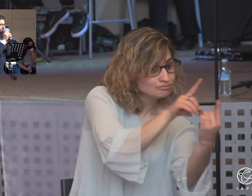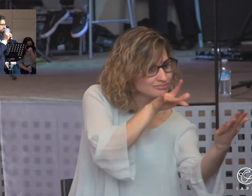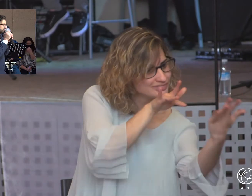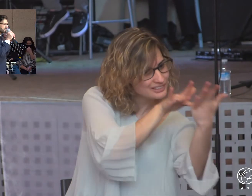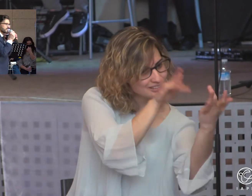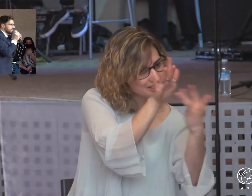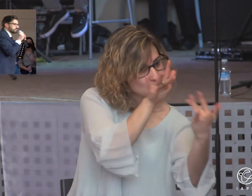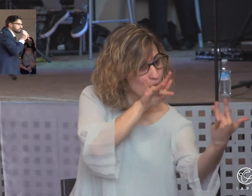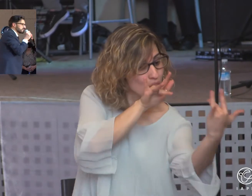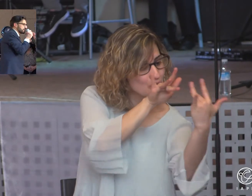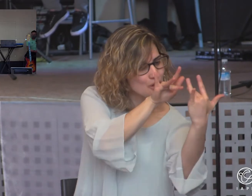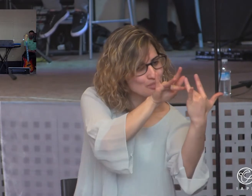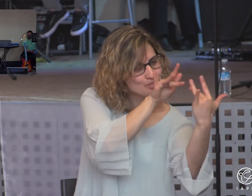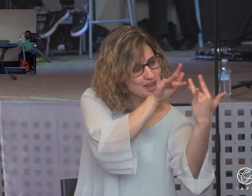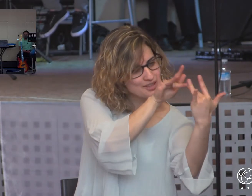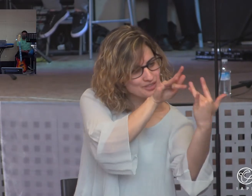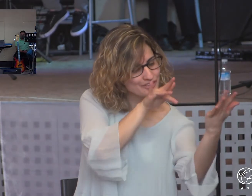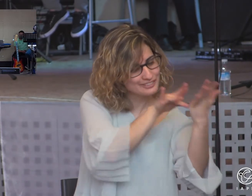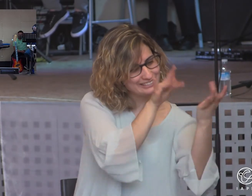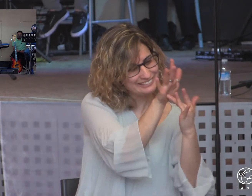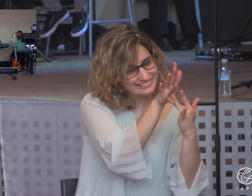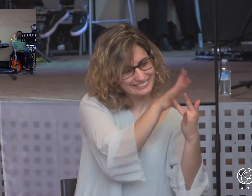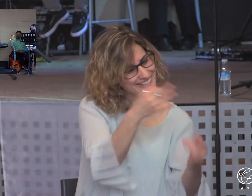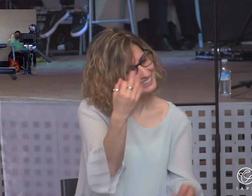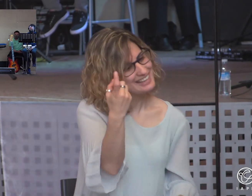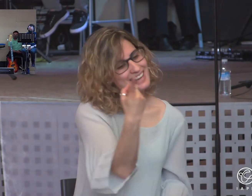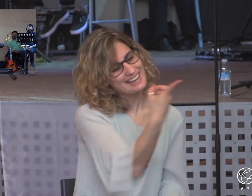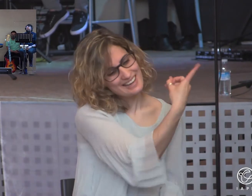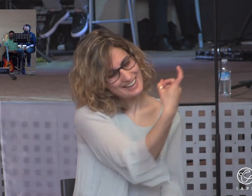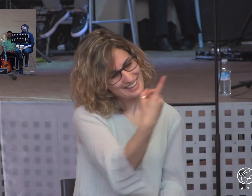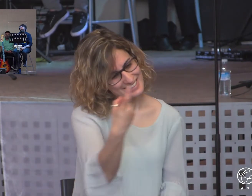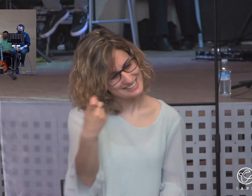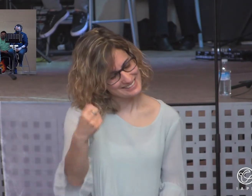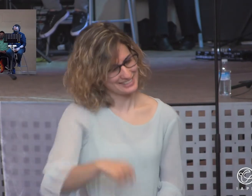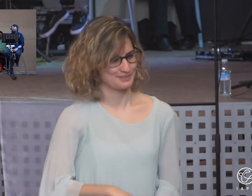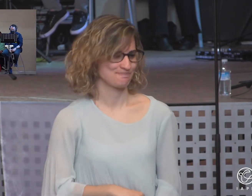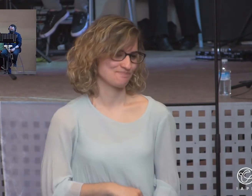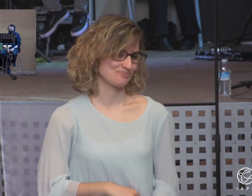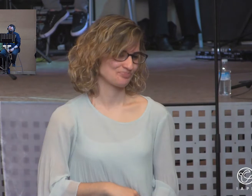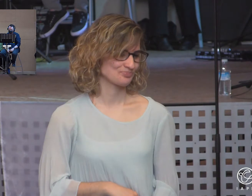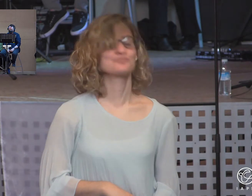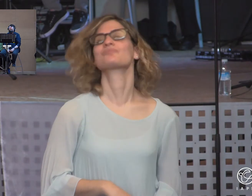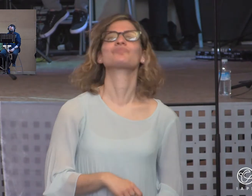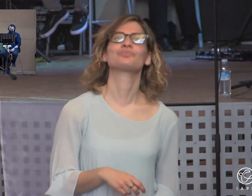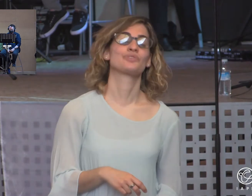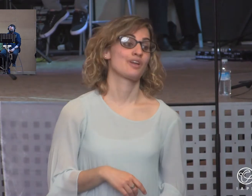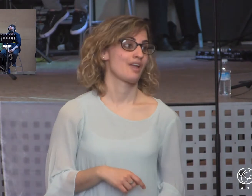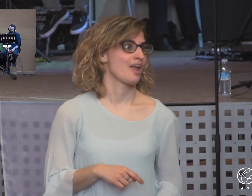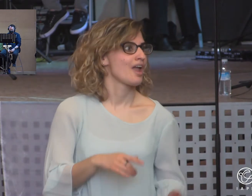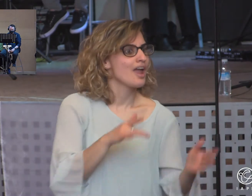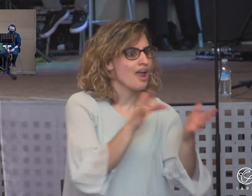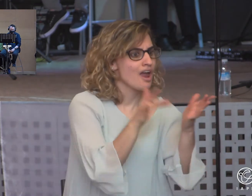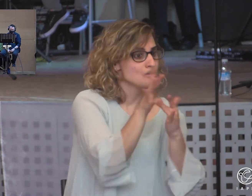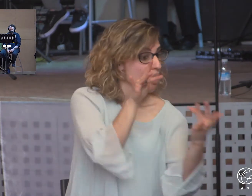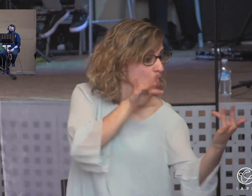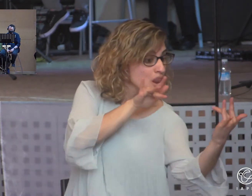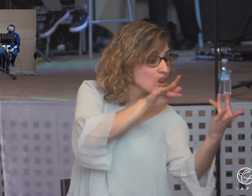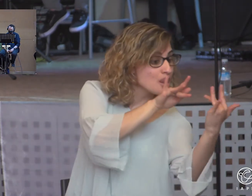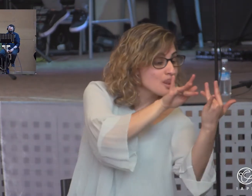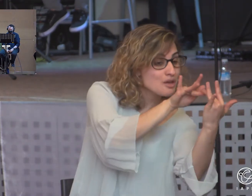Tú necesitas que Jesús te mire y te mire a tus ojos y te diga: sé